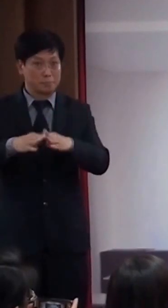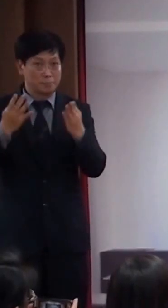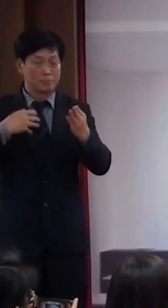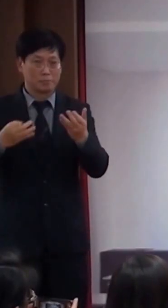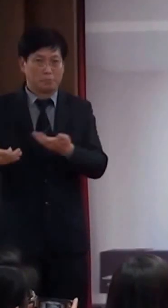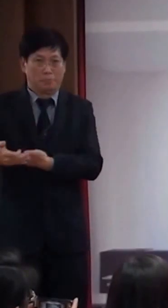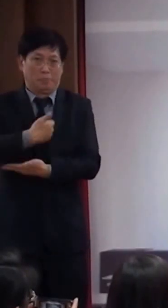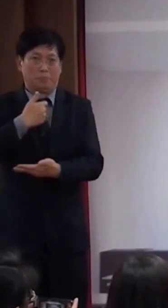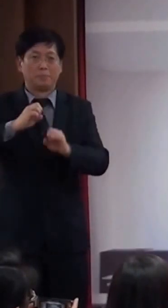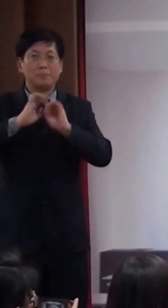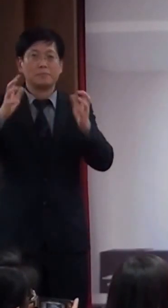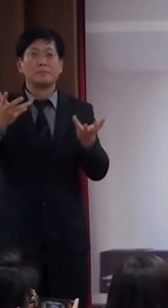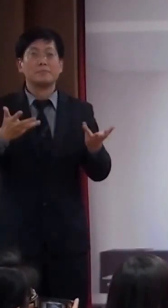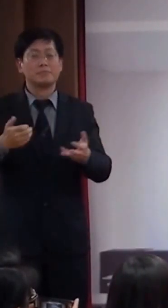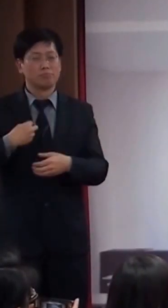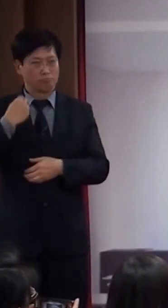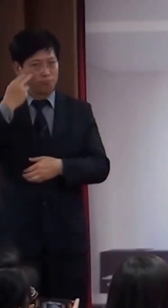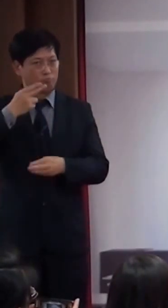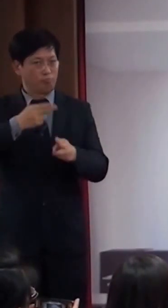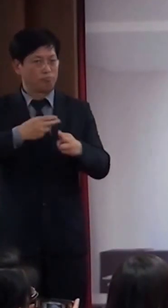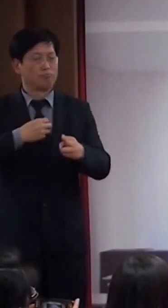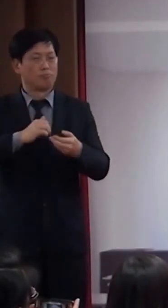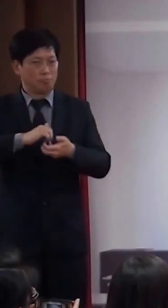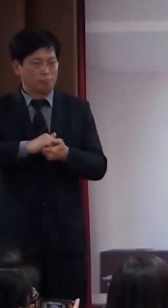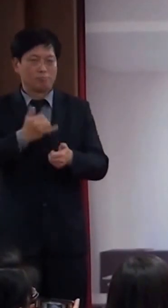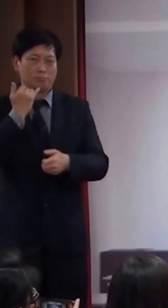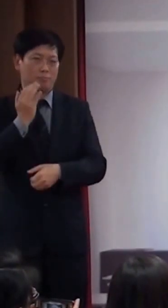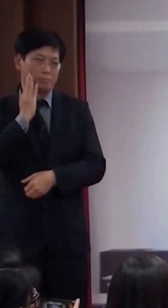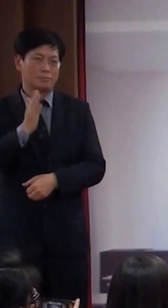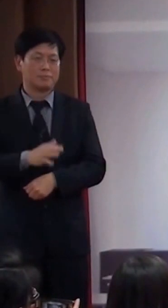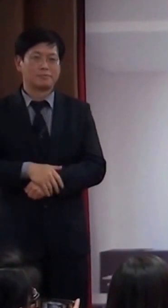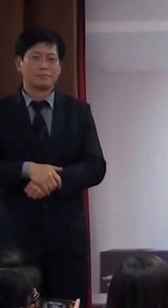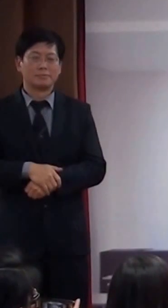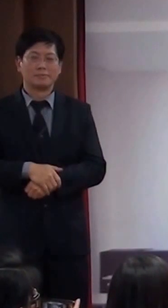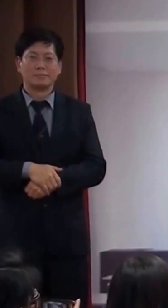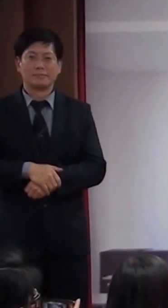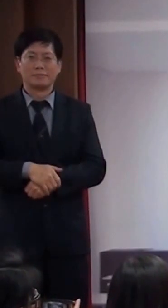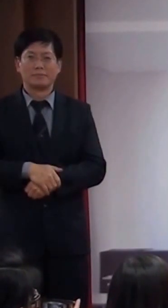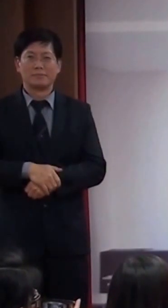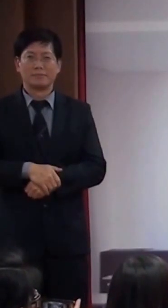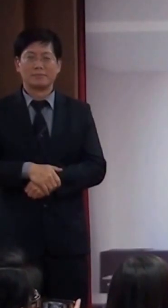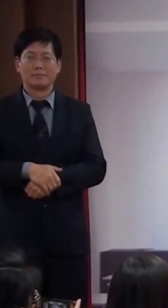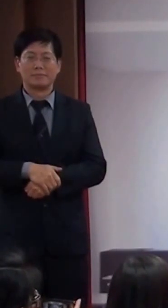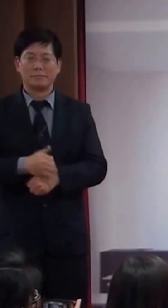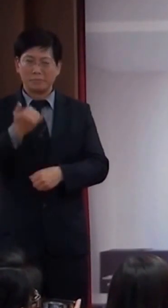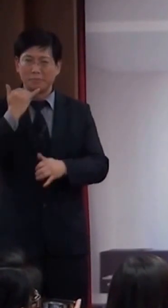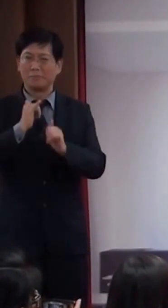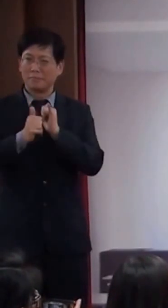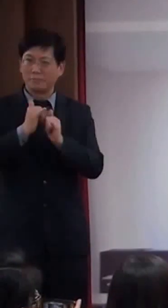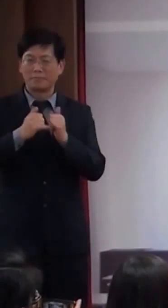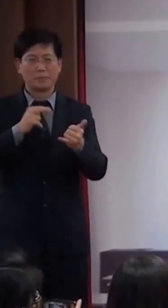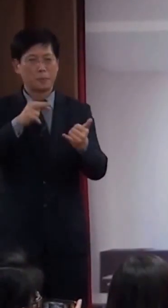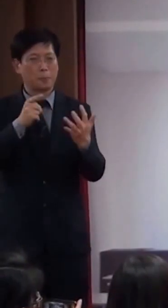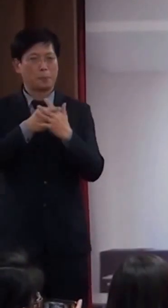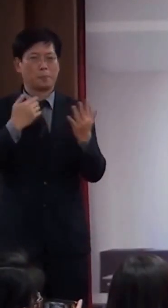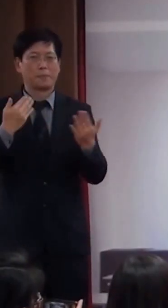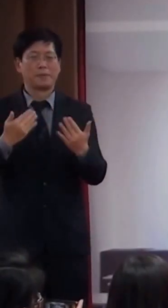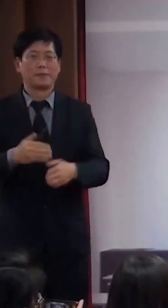开征的宣导觉得一定会更加的顺利，更加的让民众能够了